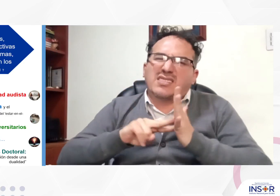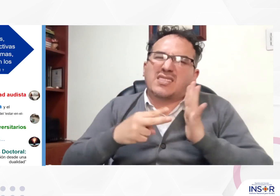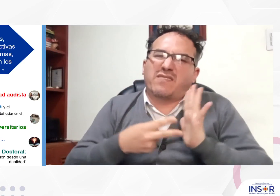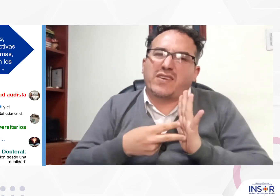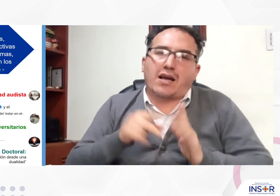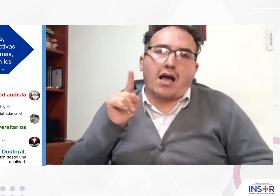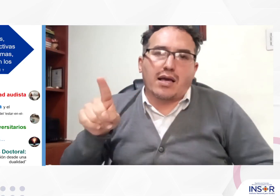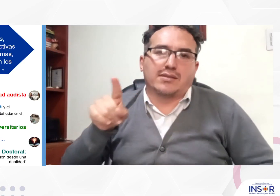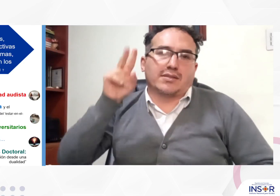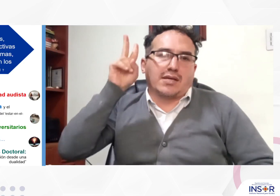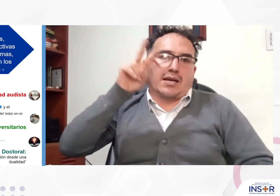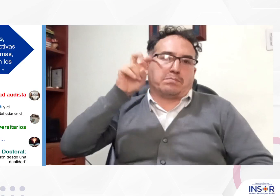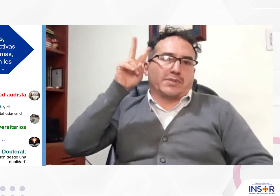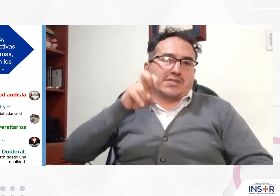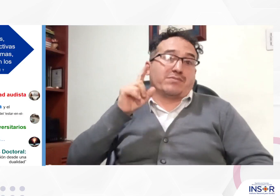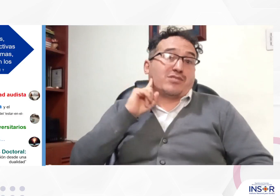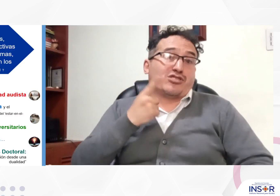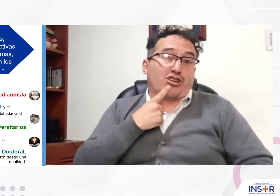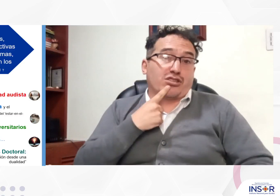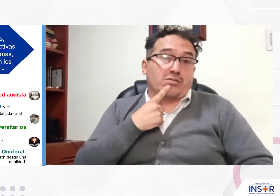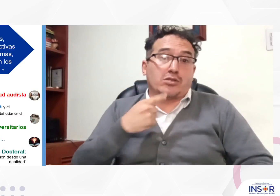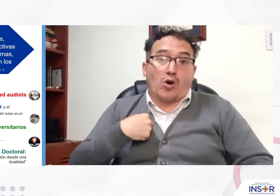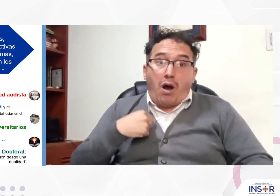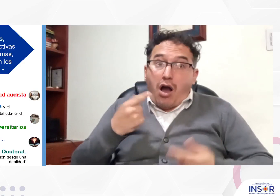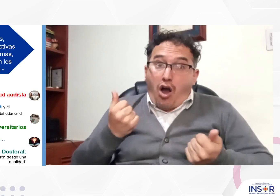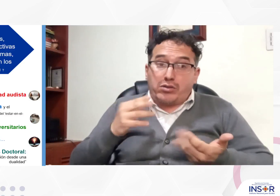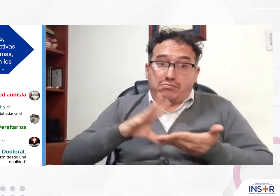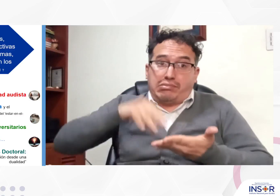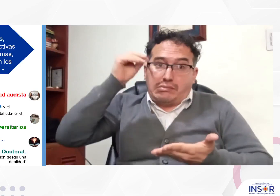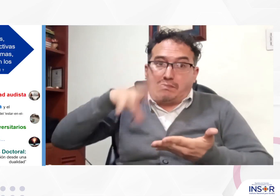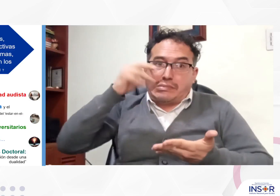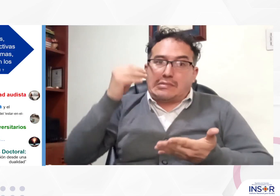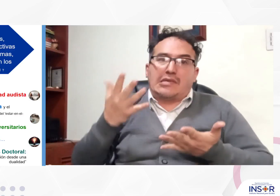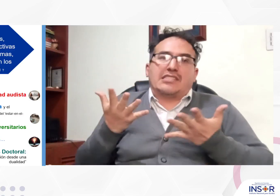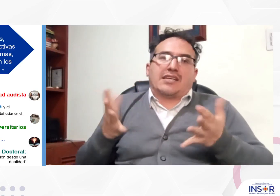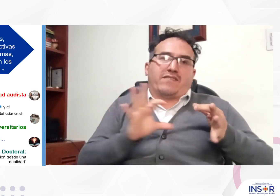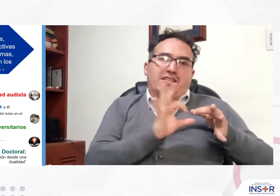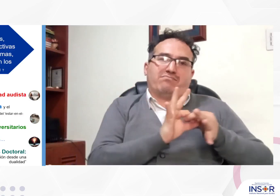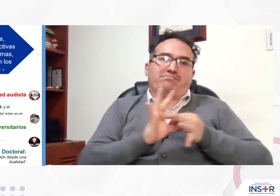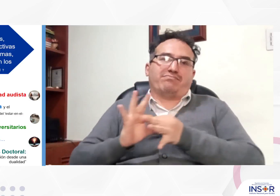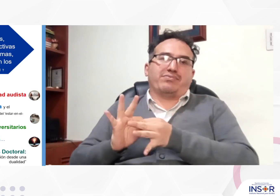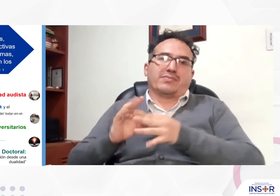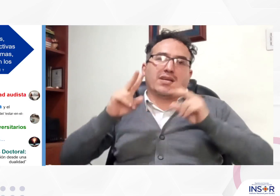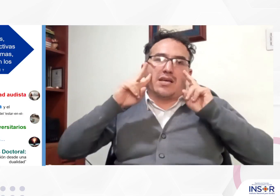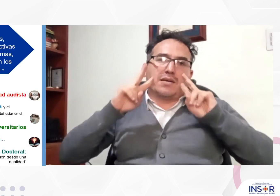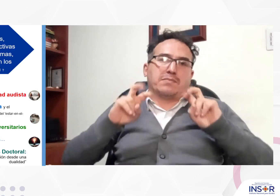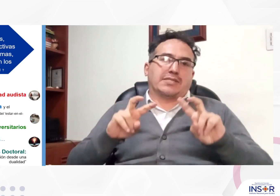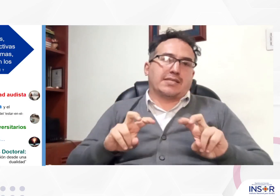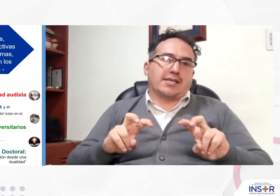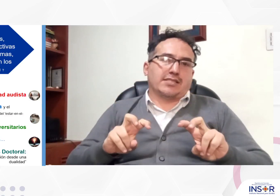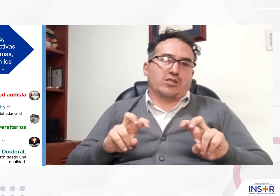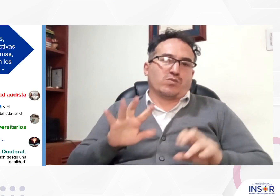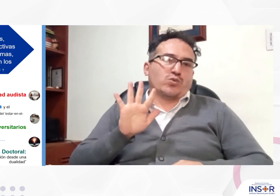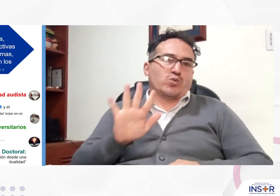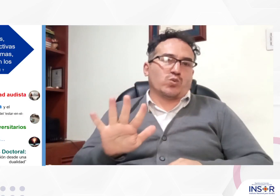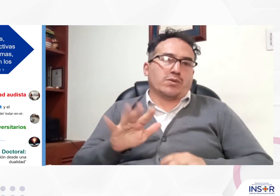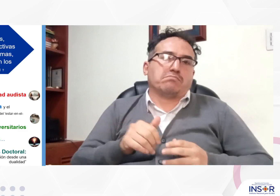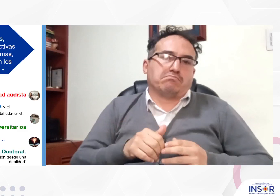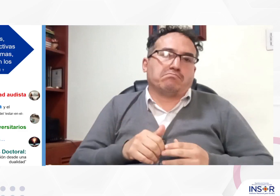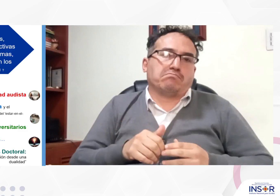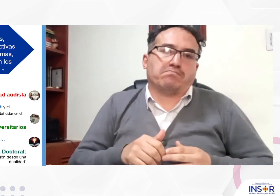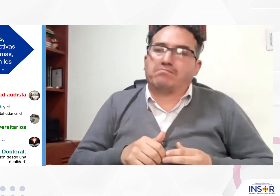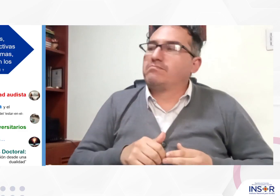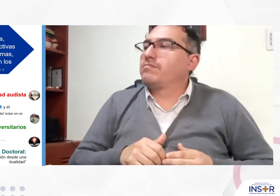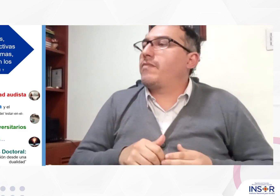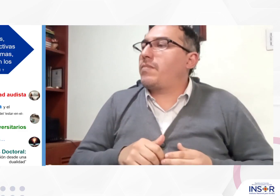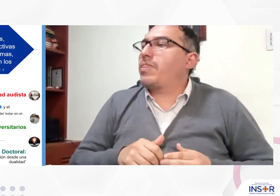encontrar estos artículos donde pues ya nos significan o nos definen esas epistemologías sordas y esto va muy de la mano